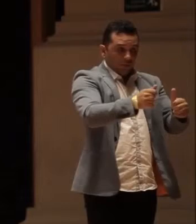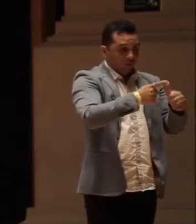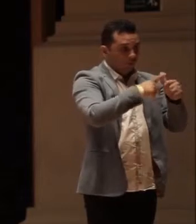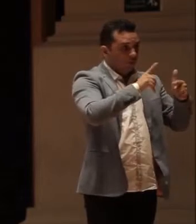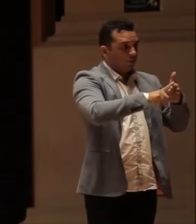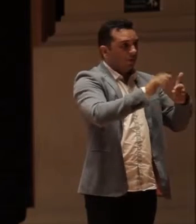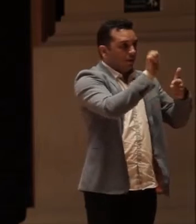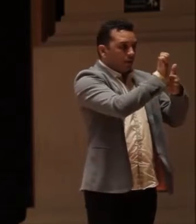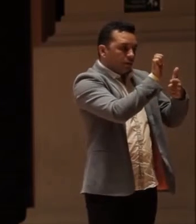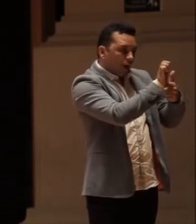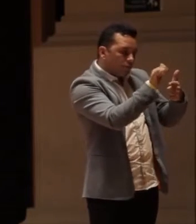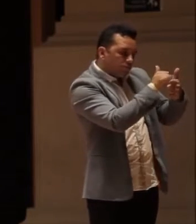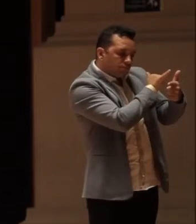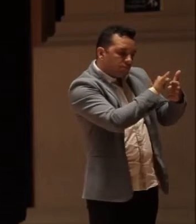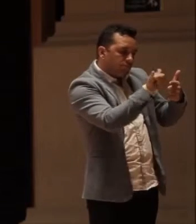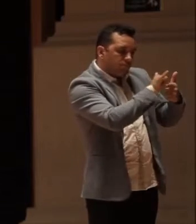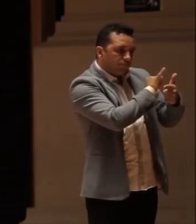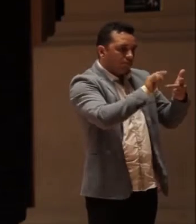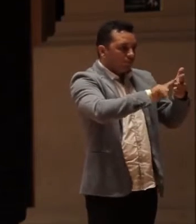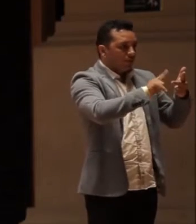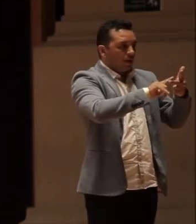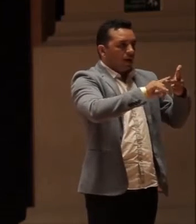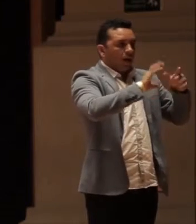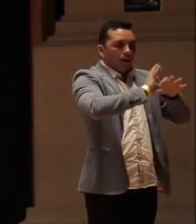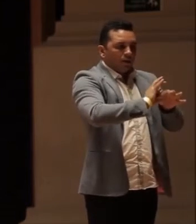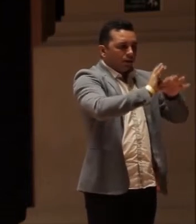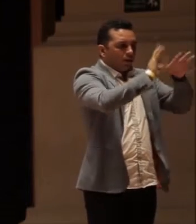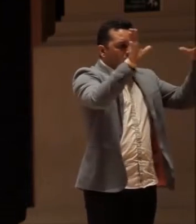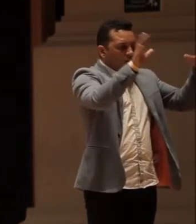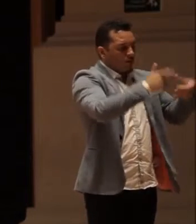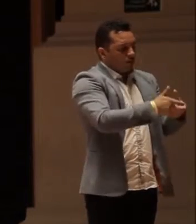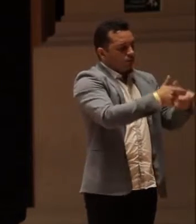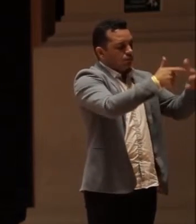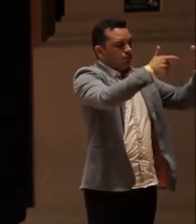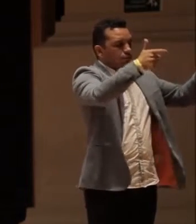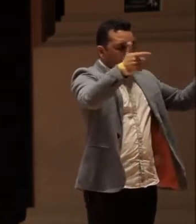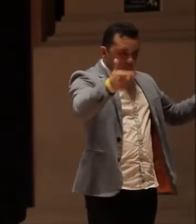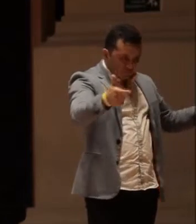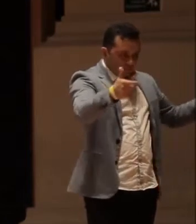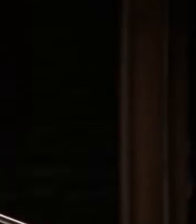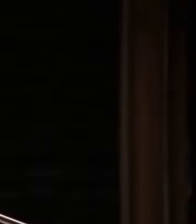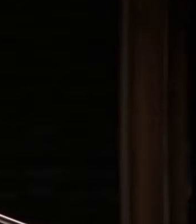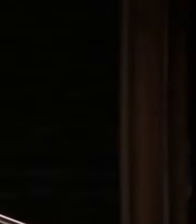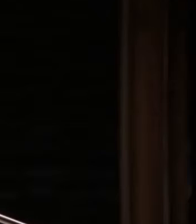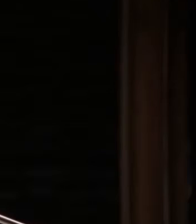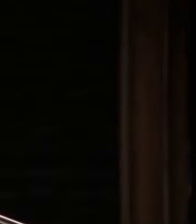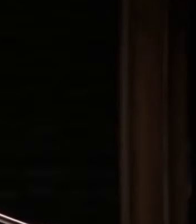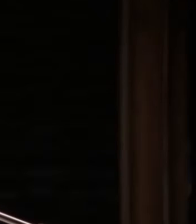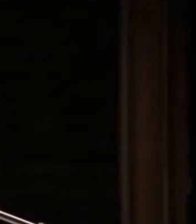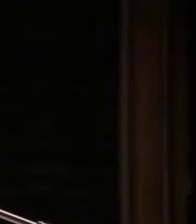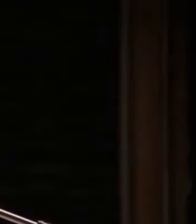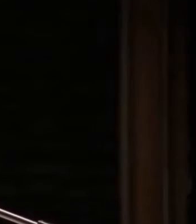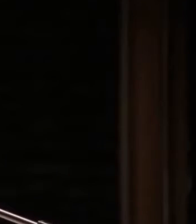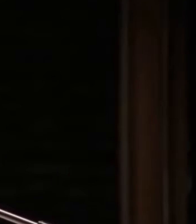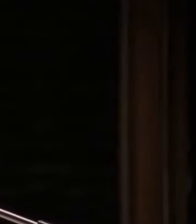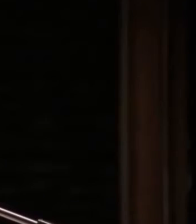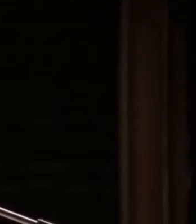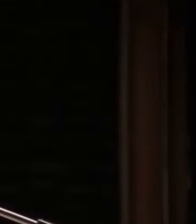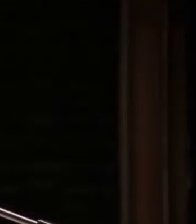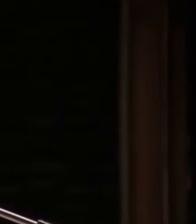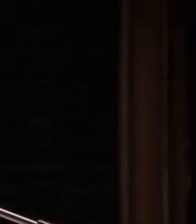do Estado, a ampliação da democracia participativa, entre tantos outros. A cultura tem